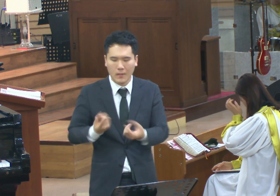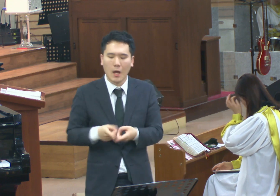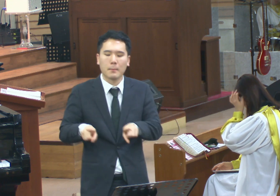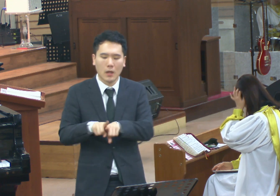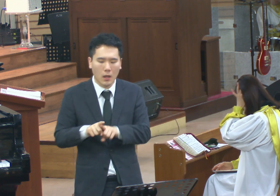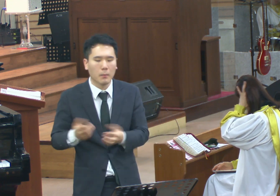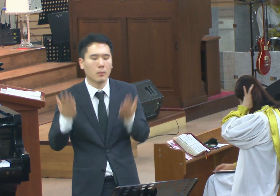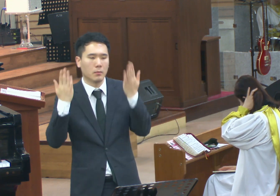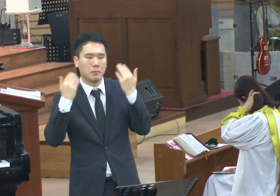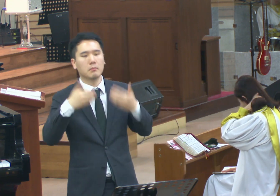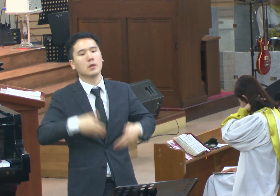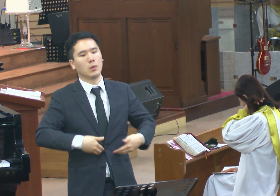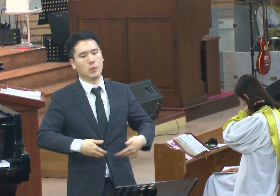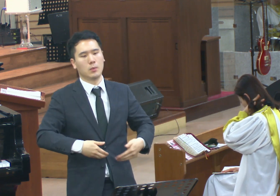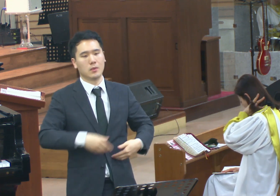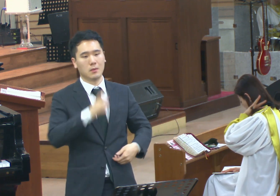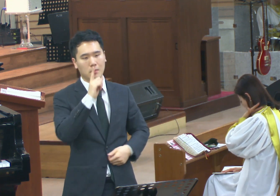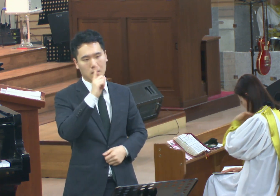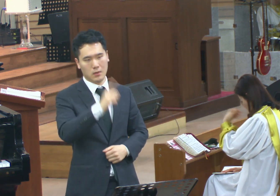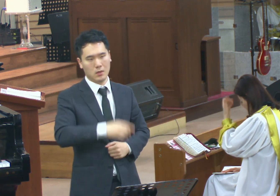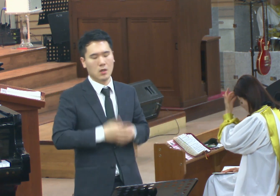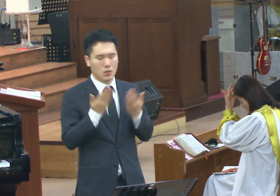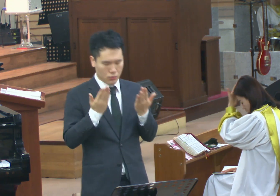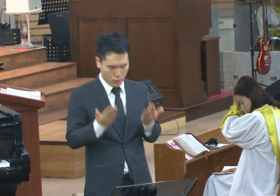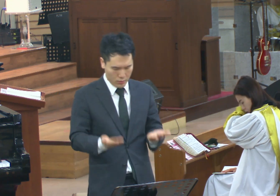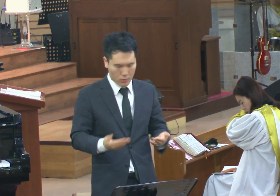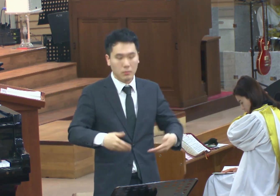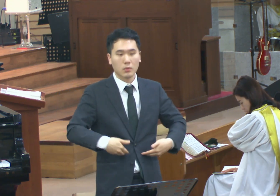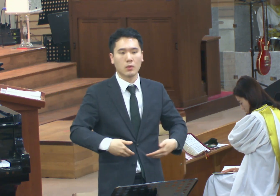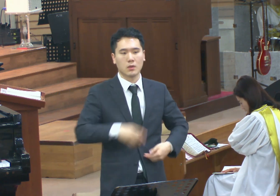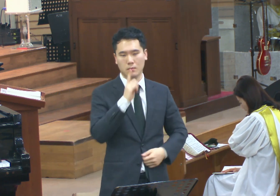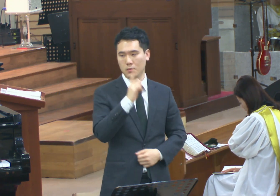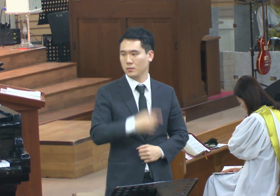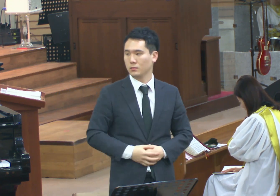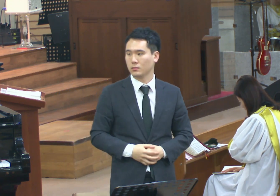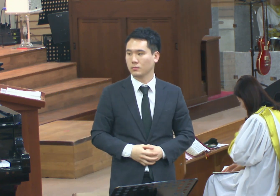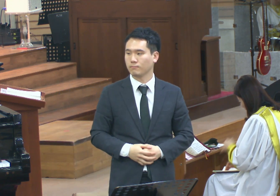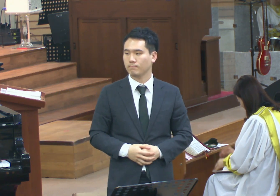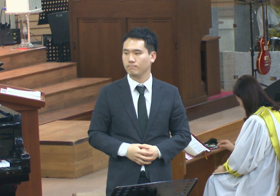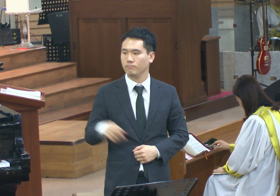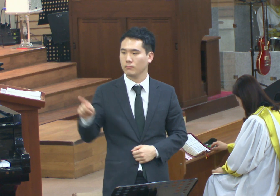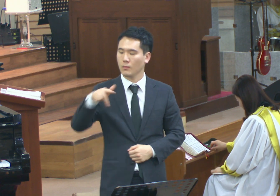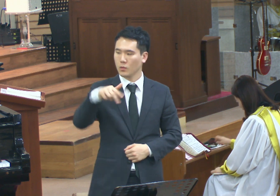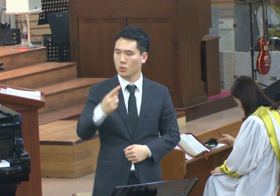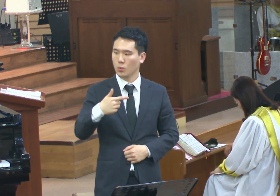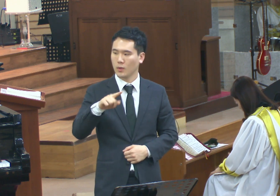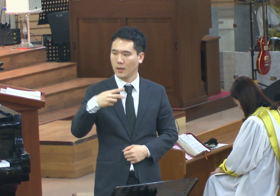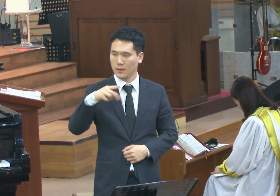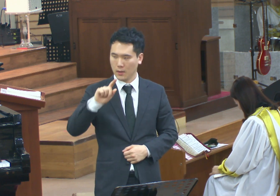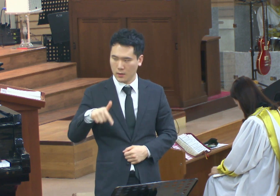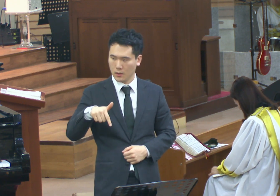30일과 31일 조나단 거슌이라는 옥스퍼드대 사회학과 교수가 교육